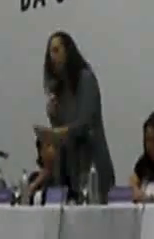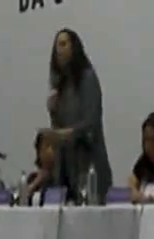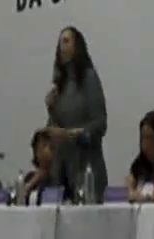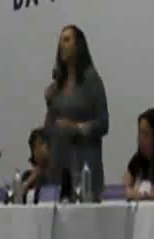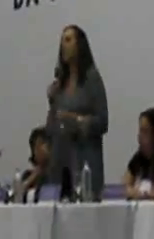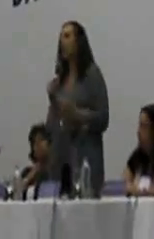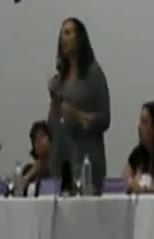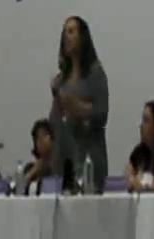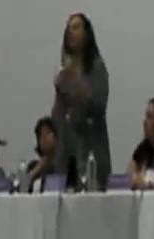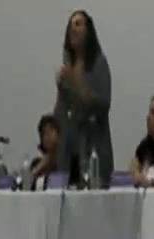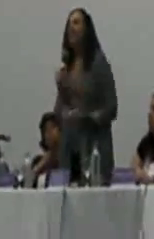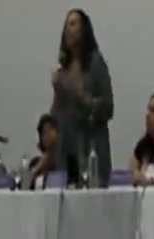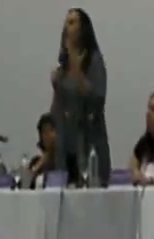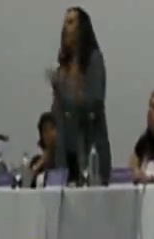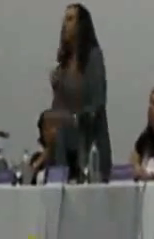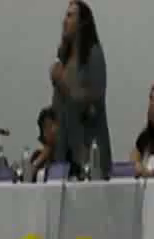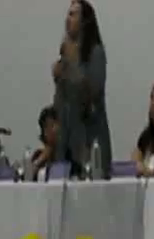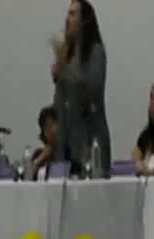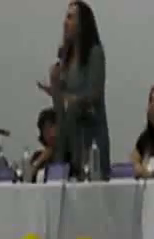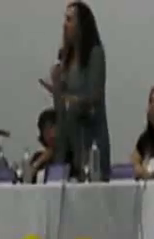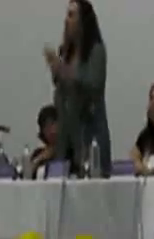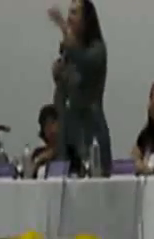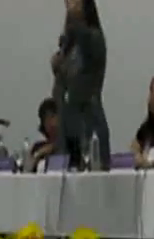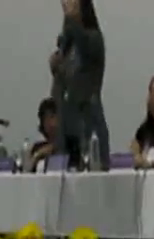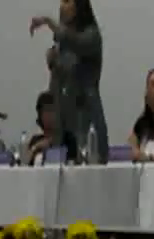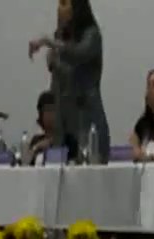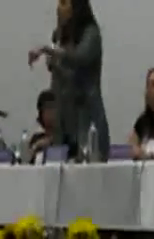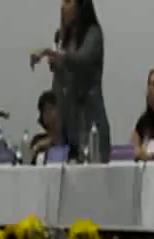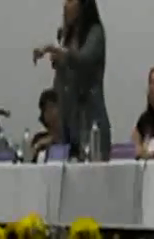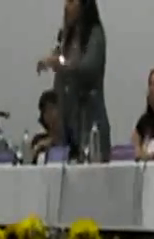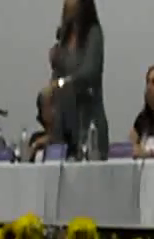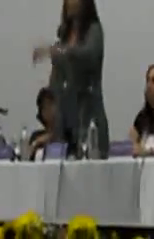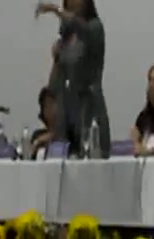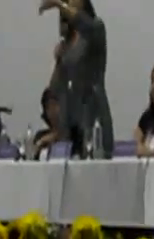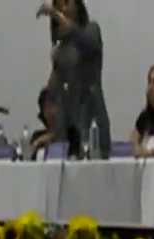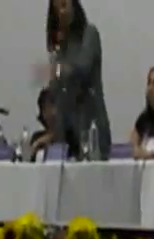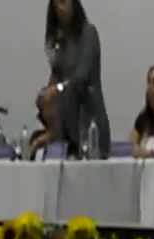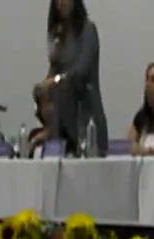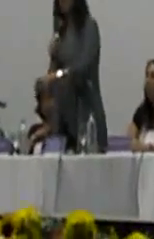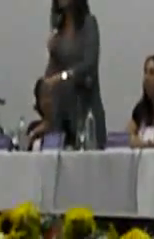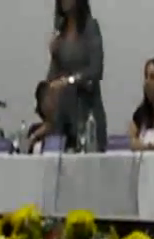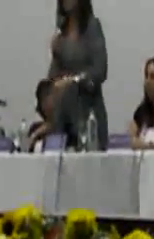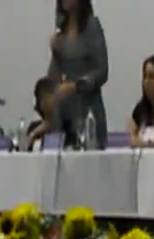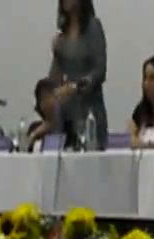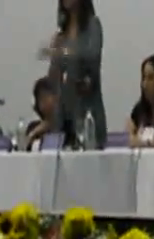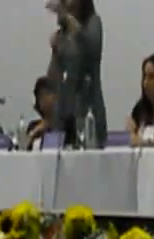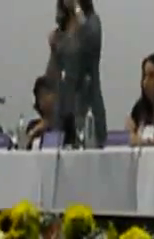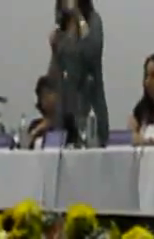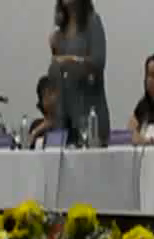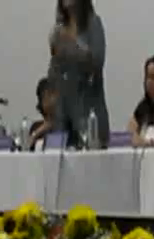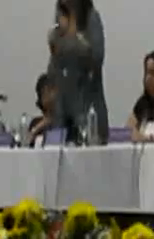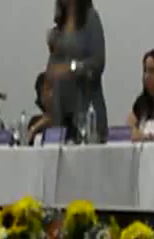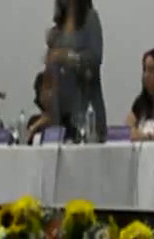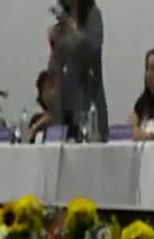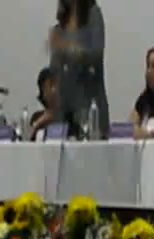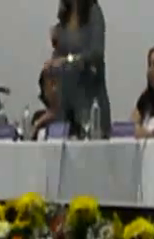cota financeira para as mulheres. Quer dizer, as mulheres precisam se levantar na luta pelo poder para fazer valer sua presença nos partidos, para